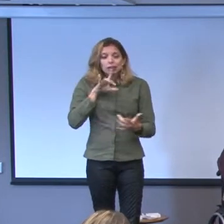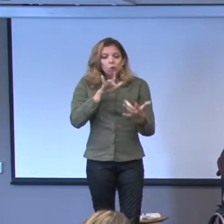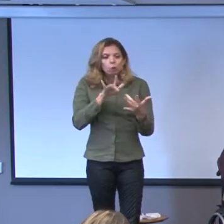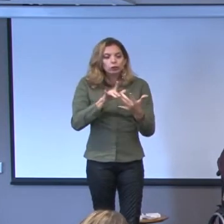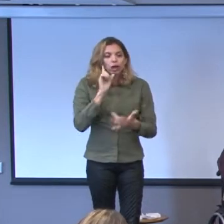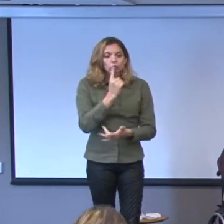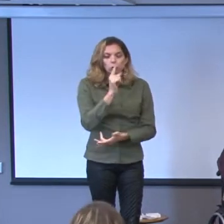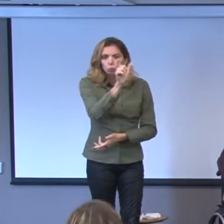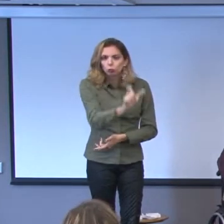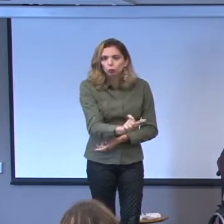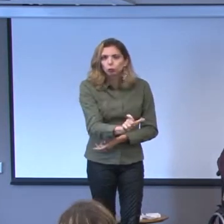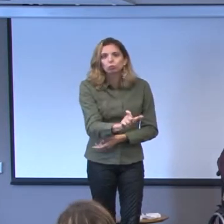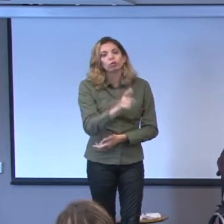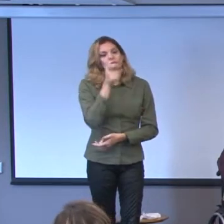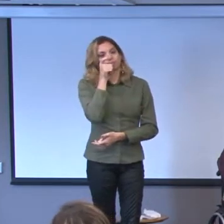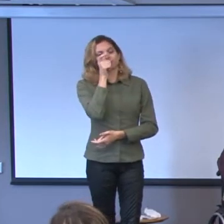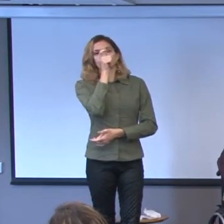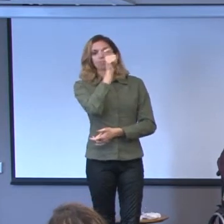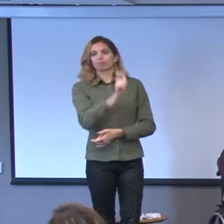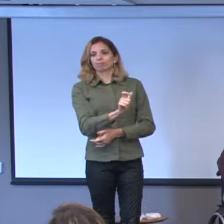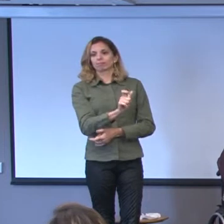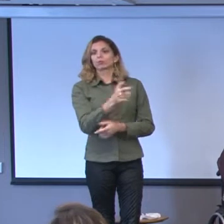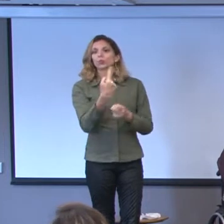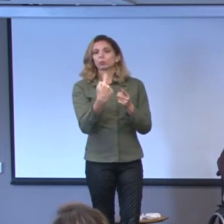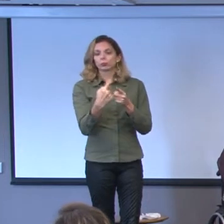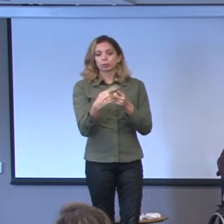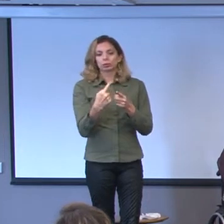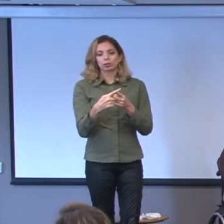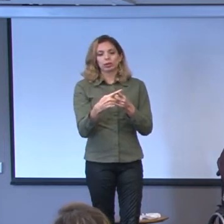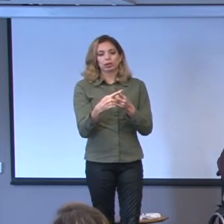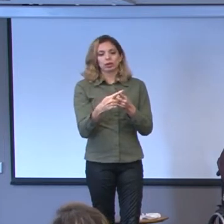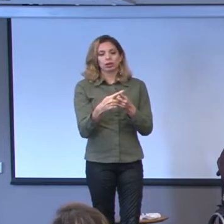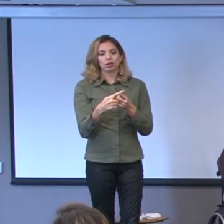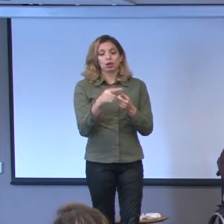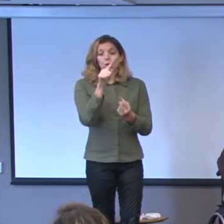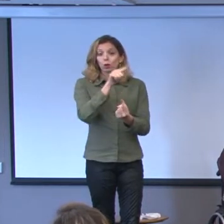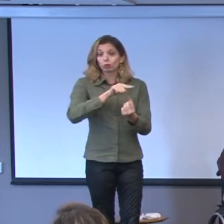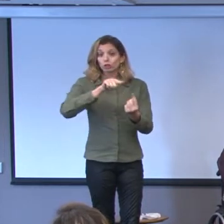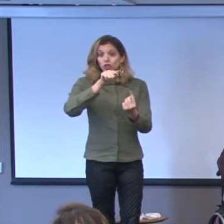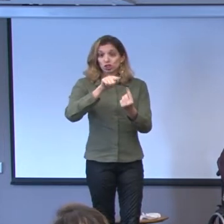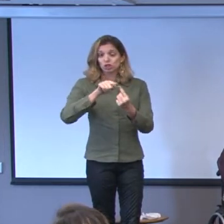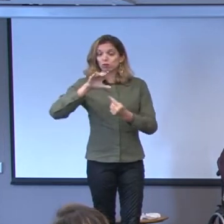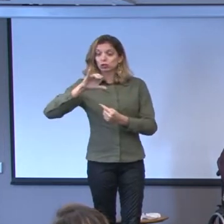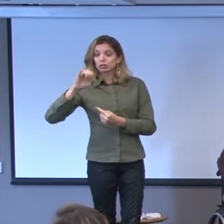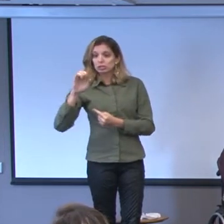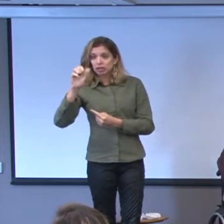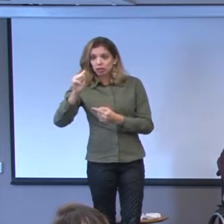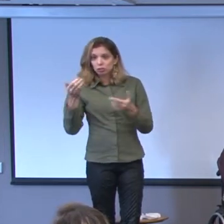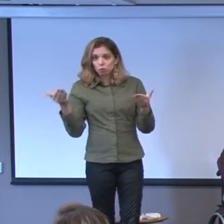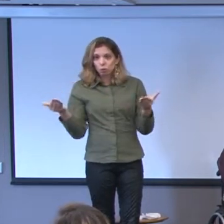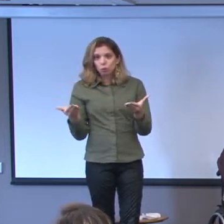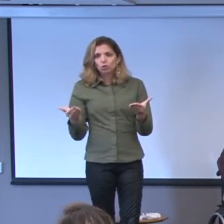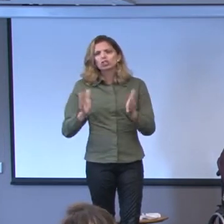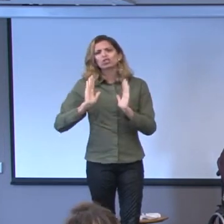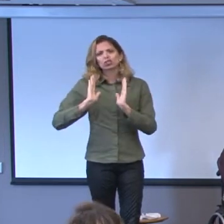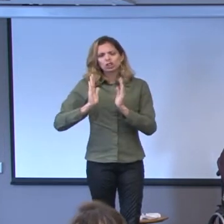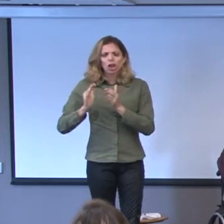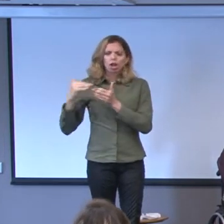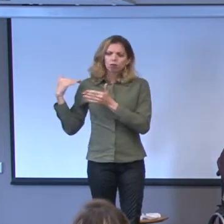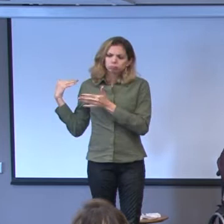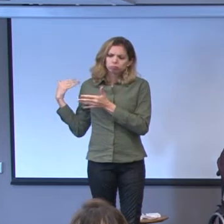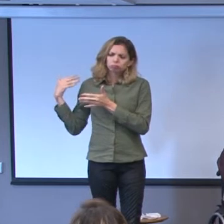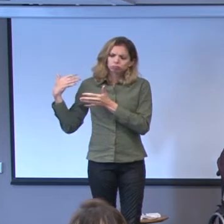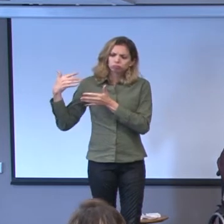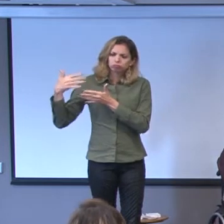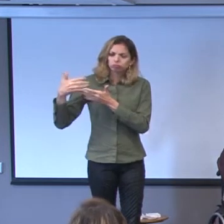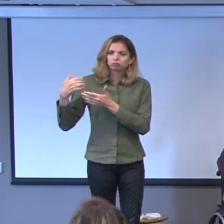com surdos, é bem interessante, porque um dos objetivos do CIEJA agora, já vem